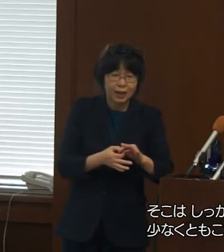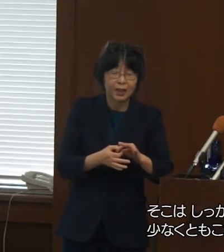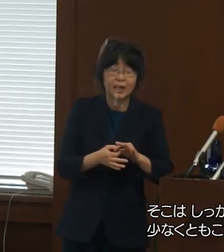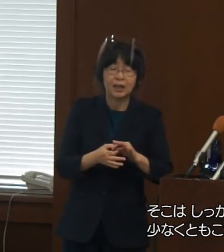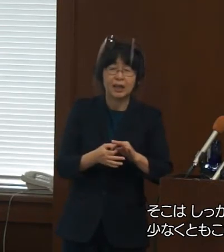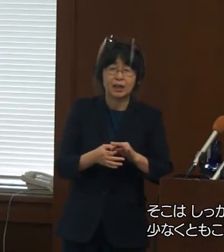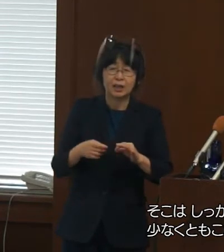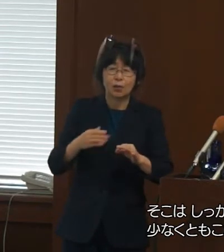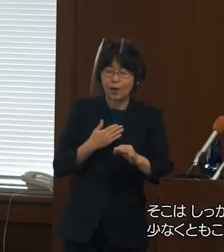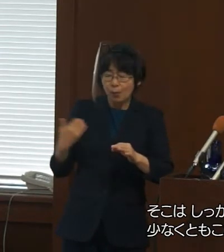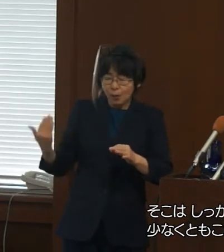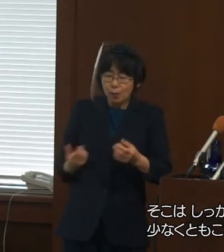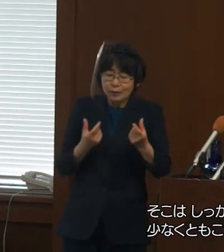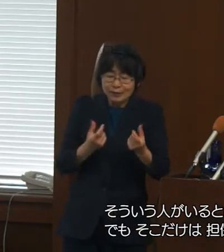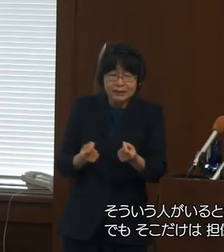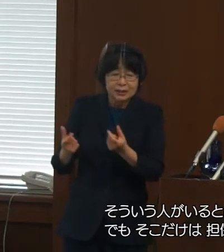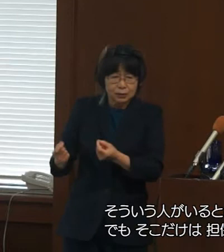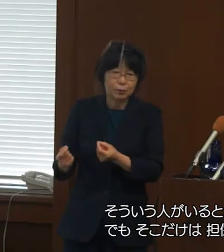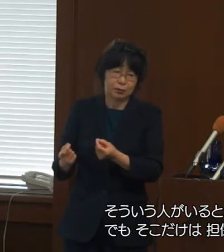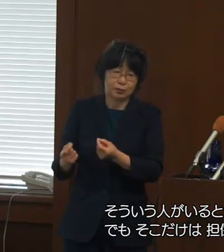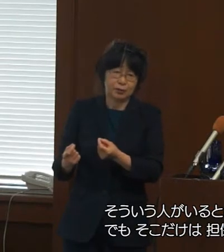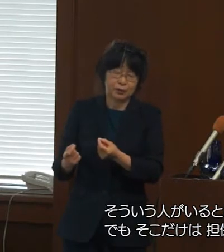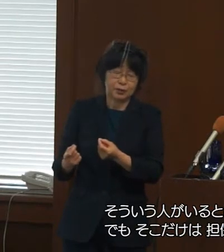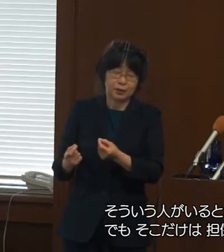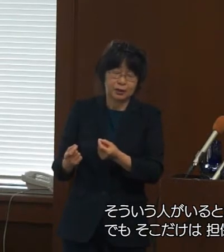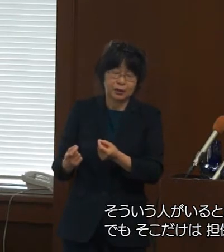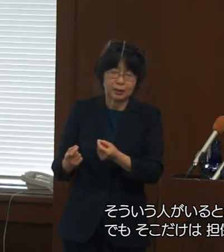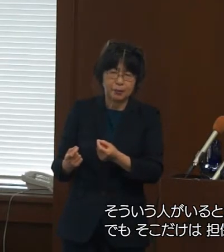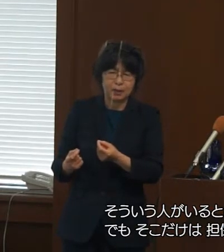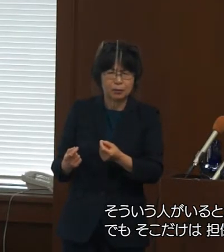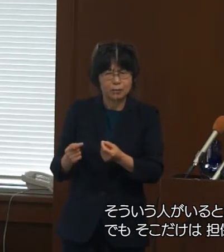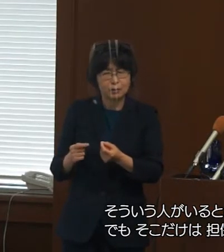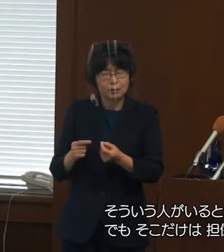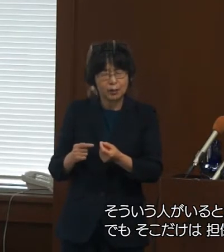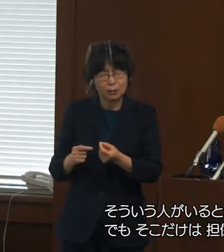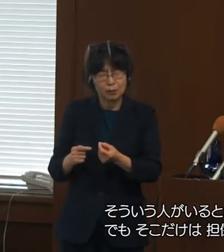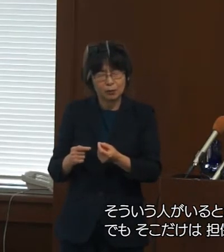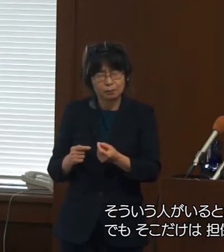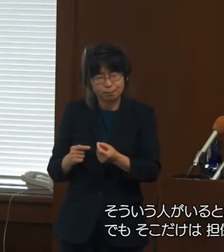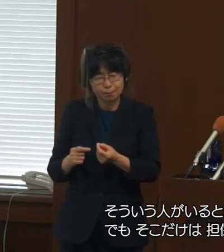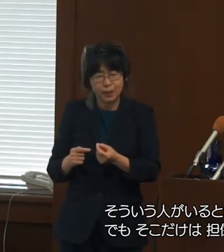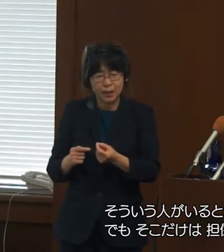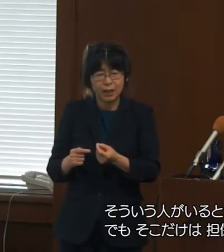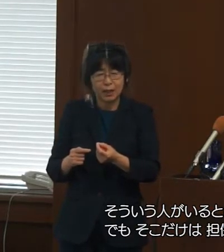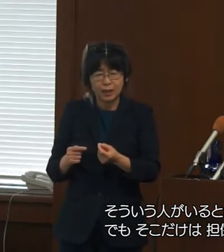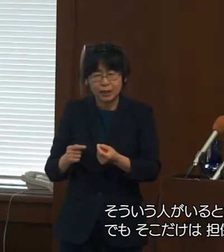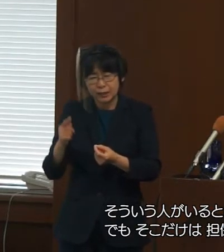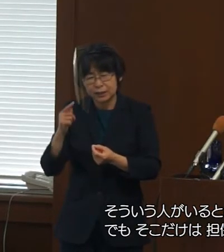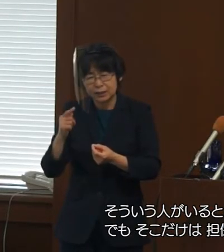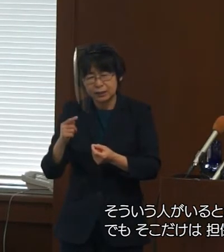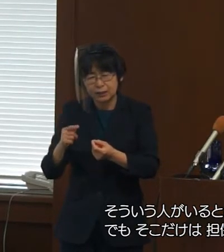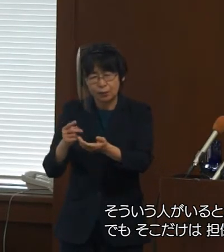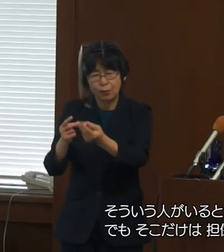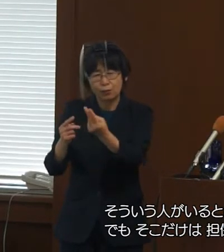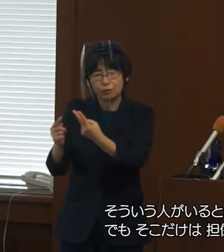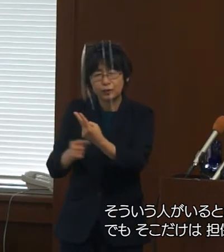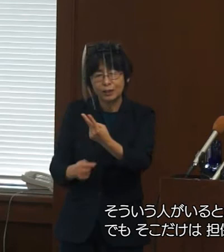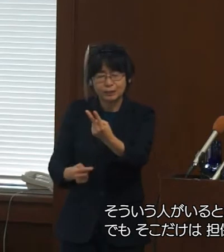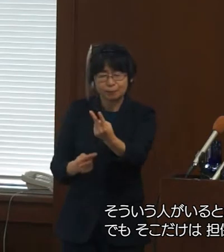少なくともこれを悪用するとかそういう人がいるとは思えないんだけれども、でもそこだけは担保させてください。